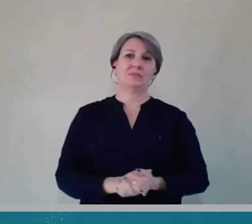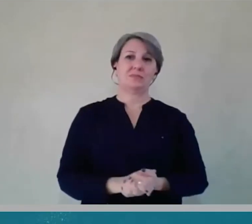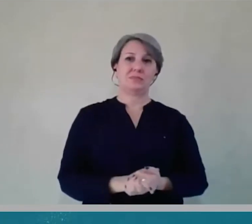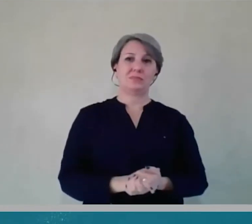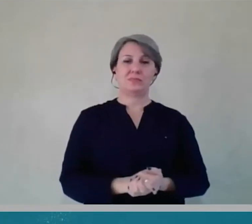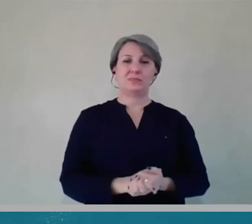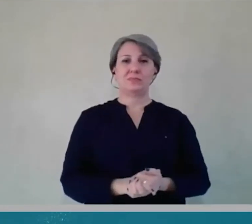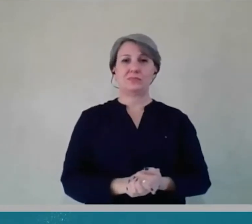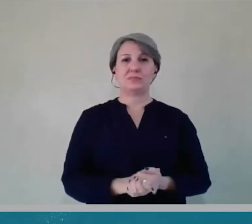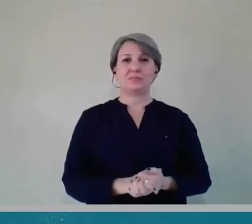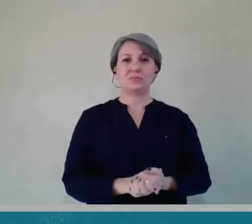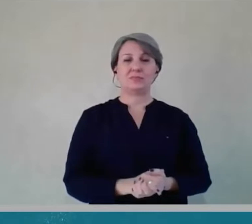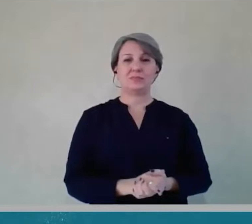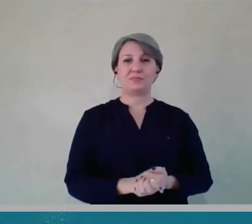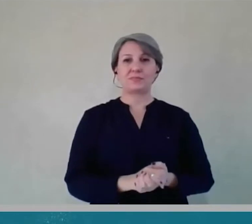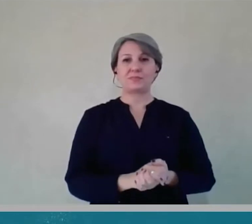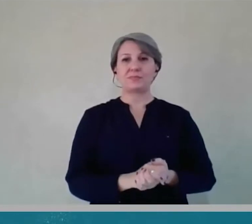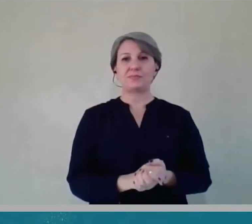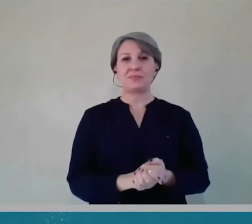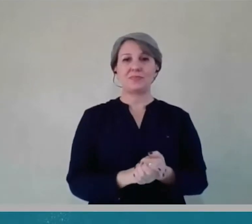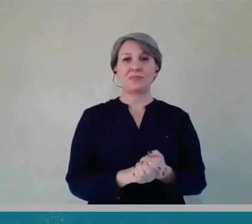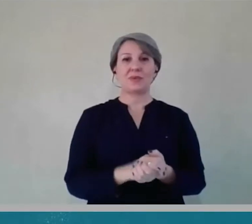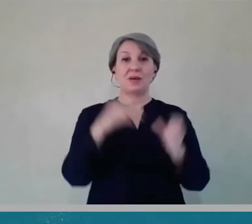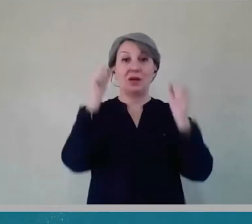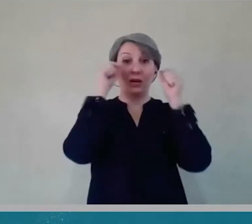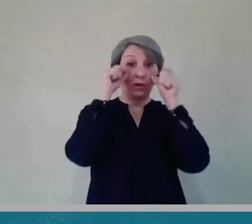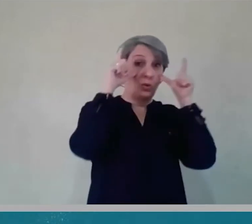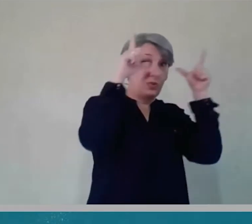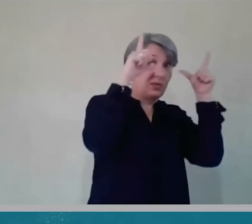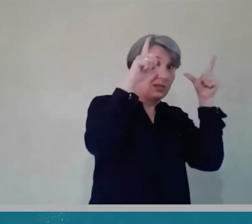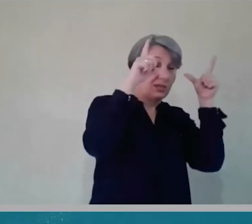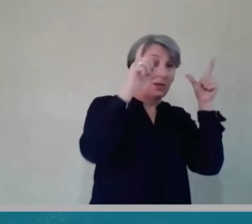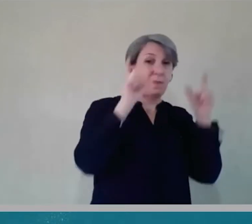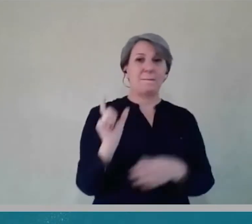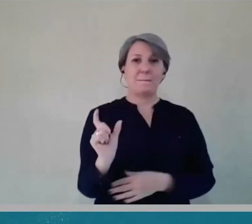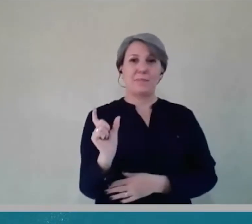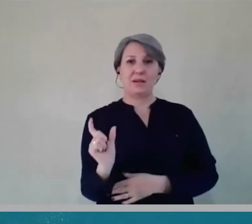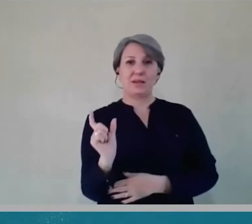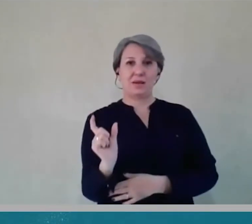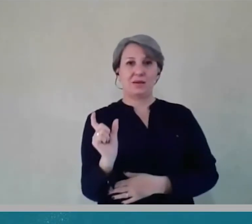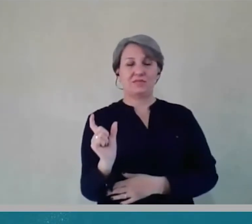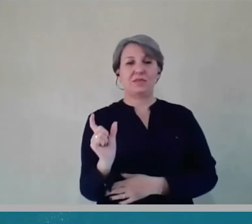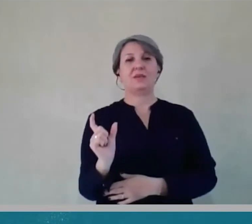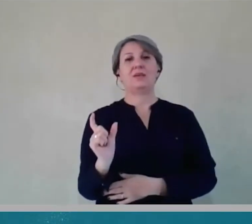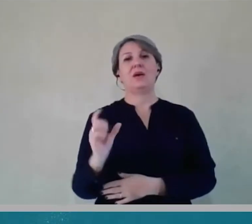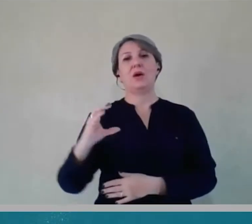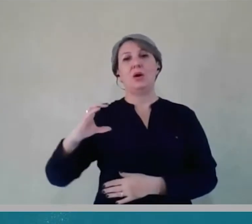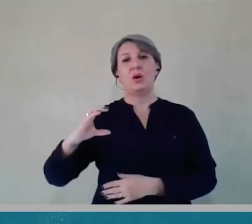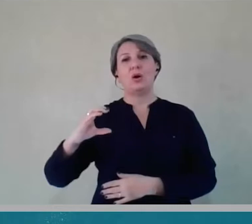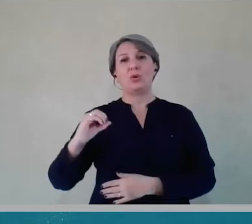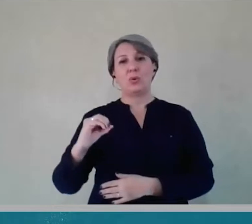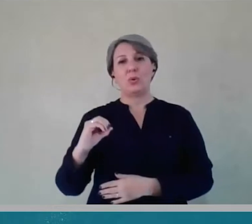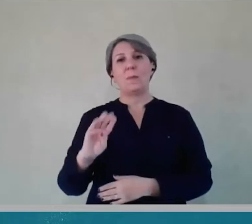na Bíblia, que é concupiscência. Concupiscência. Romanos capítulo 1.